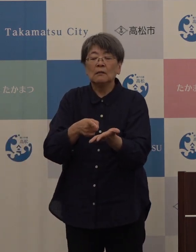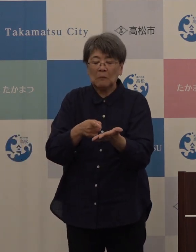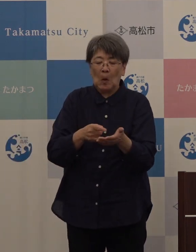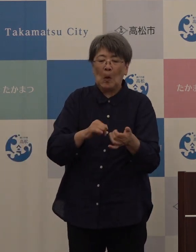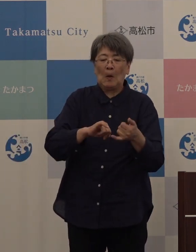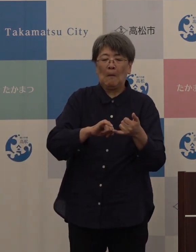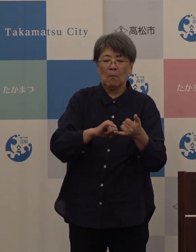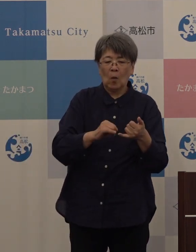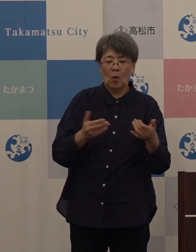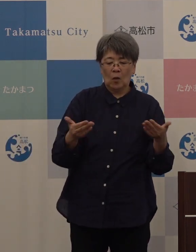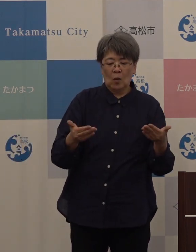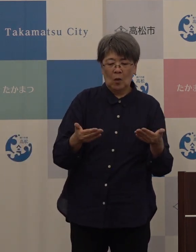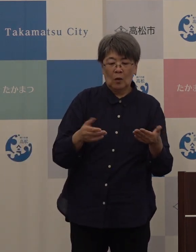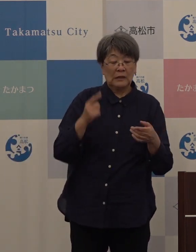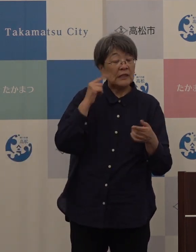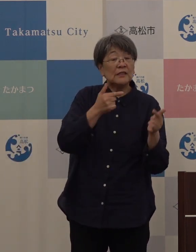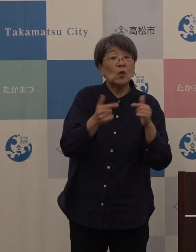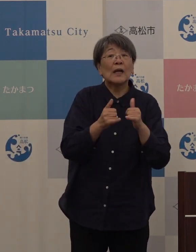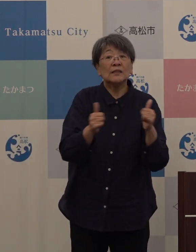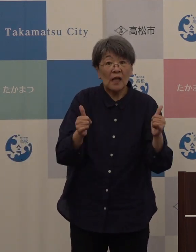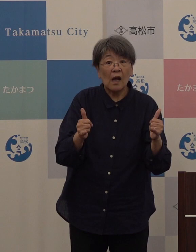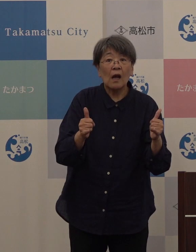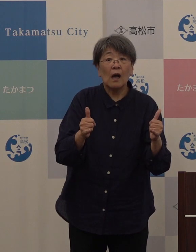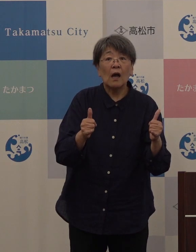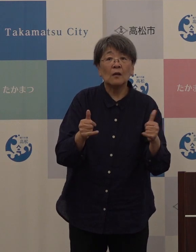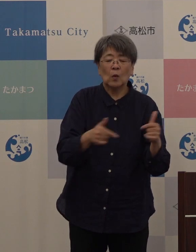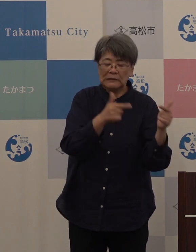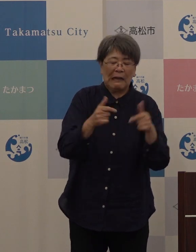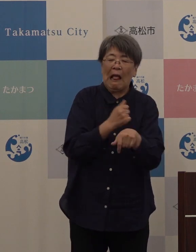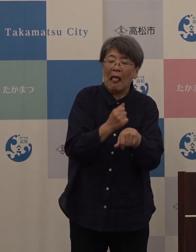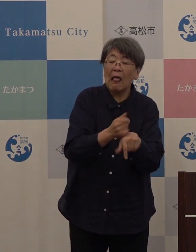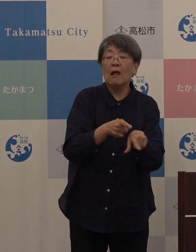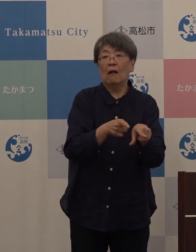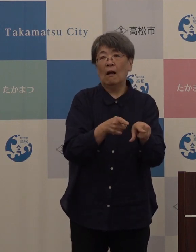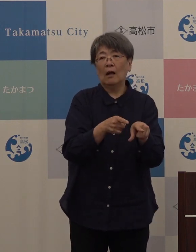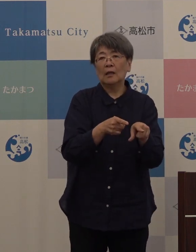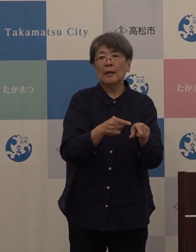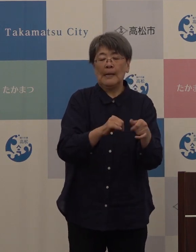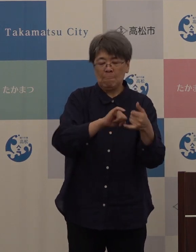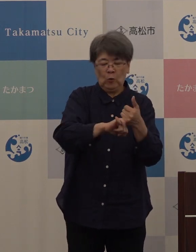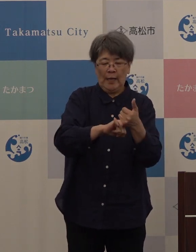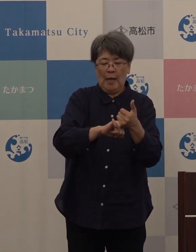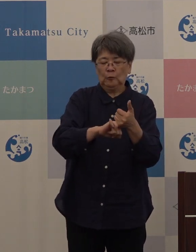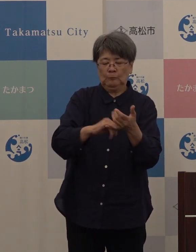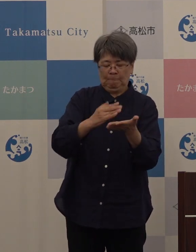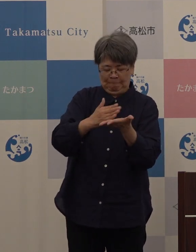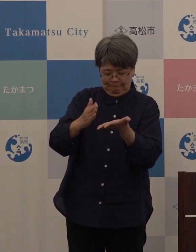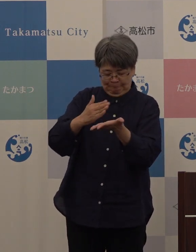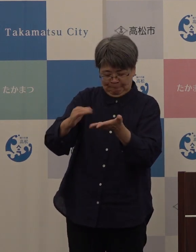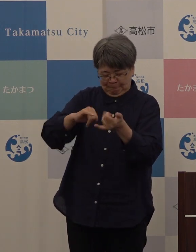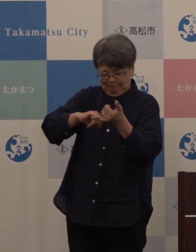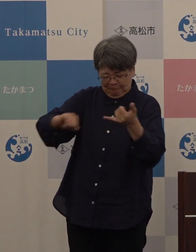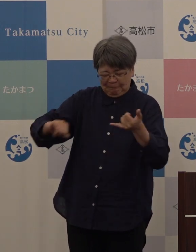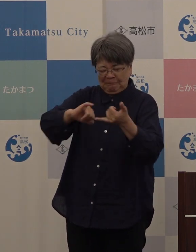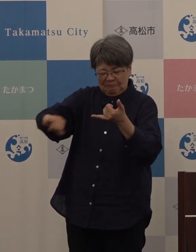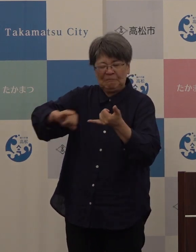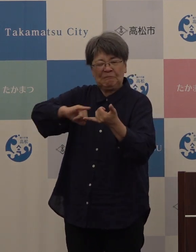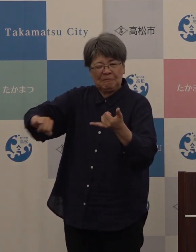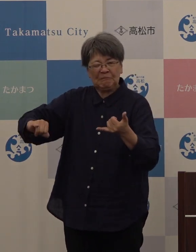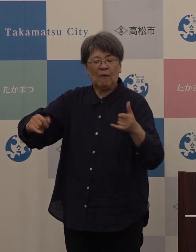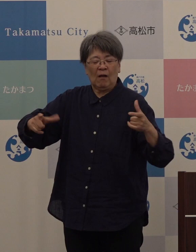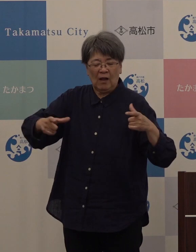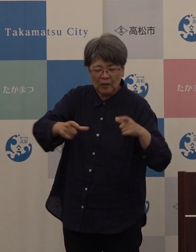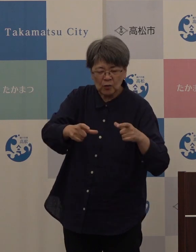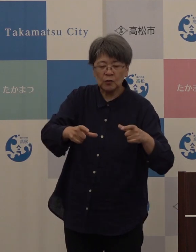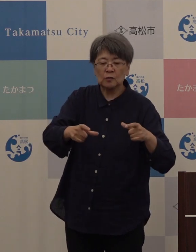と言ったような切羽詰まった状況がございますので、まあ、その辺についてはきちっと先ほど言いましたように、指導をしながら